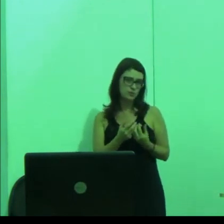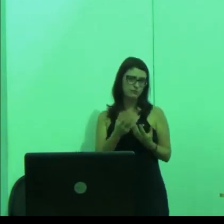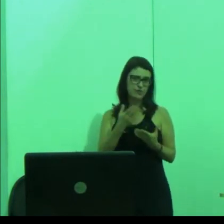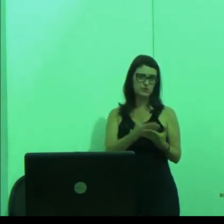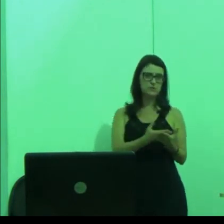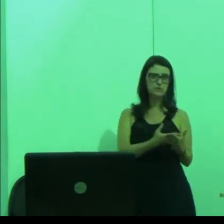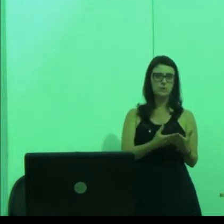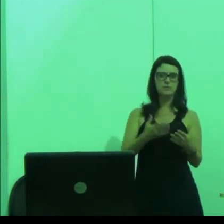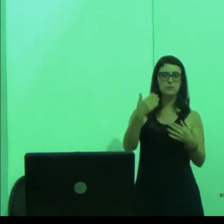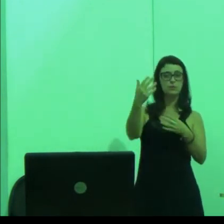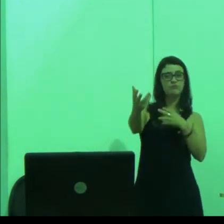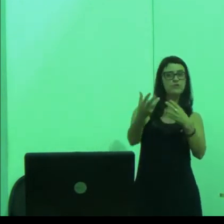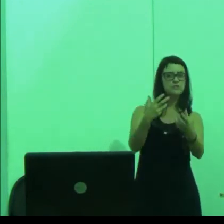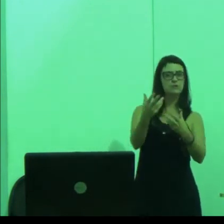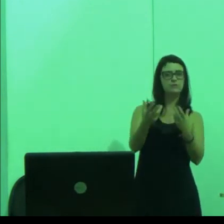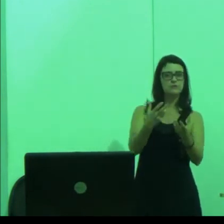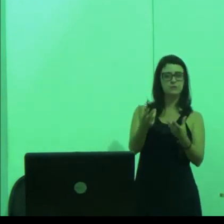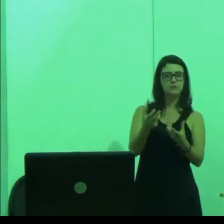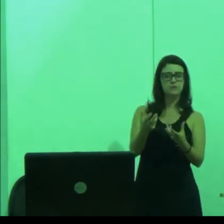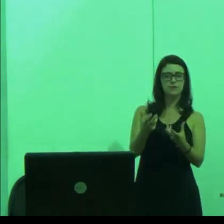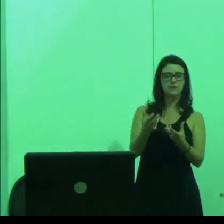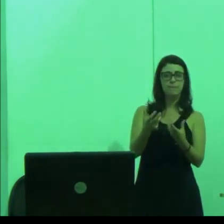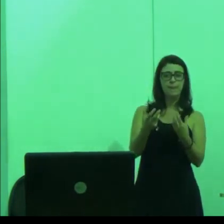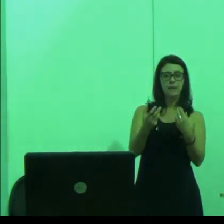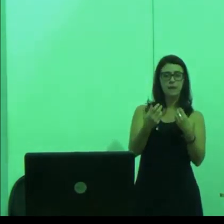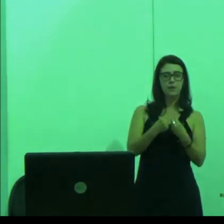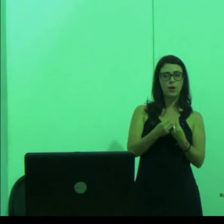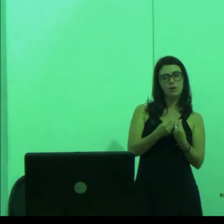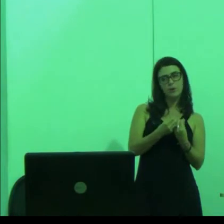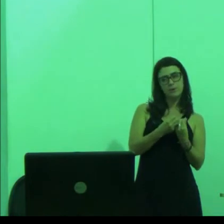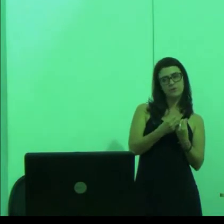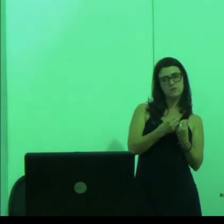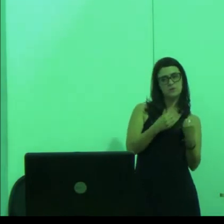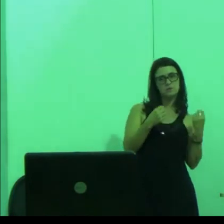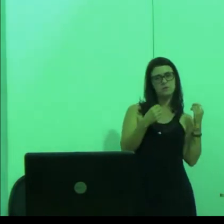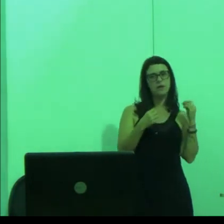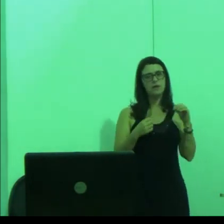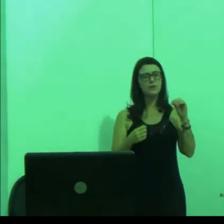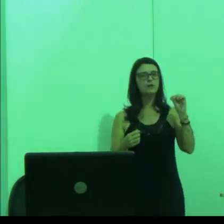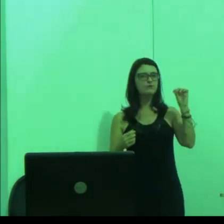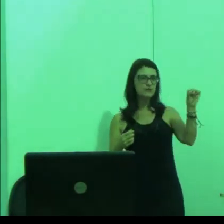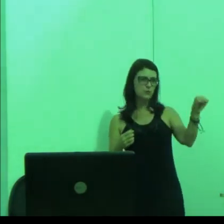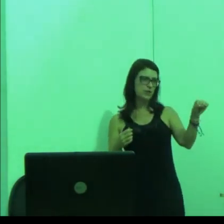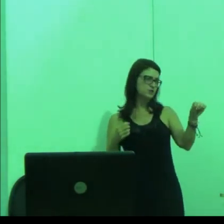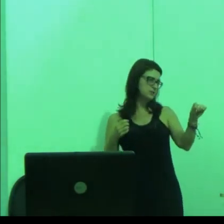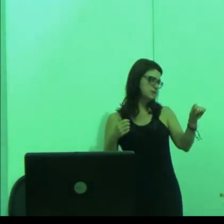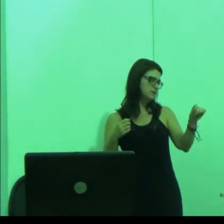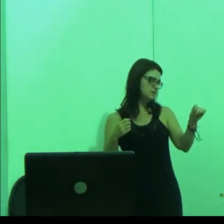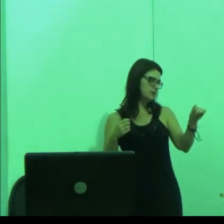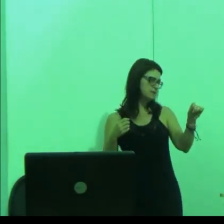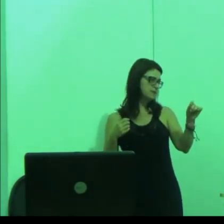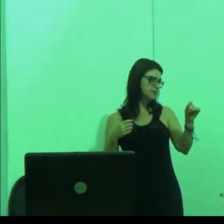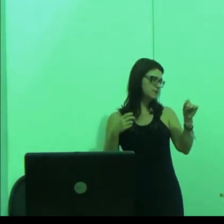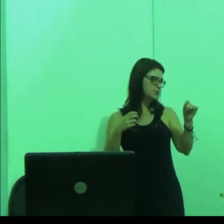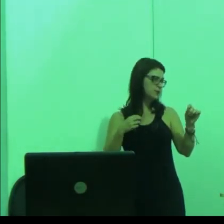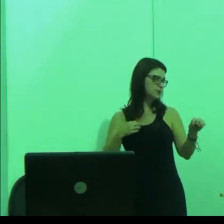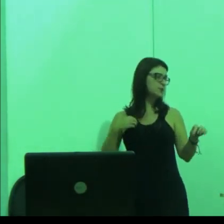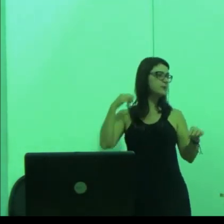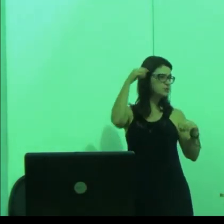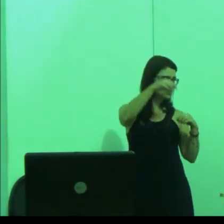eu vejo essas coisas, quando eu vejo essa conversa acontecendo, eu olho e eu penso assim, ah, não é que eu faço parte desse livro, né, esse livro, eu também sou